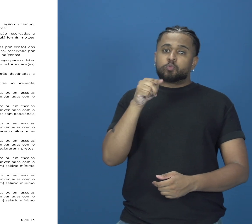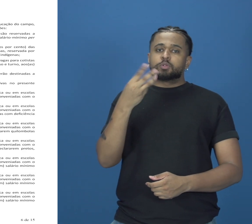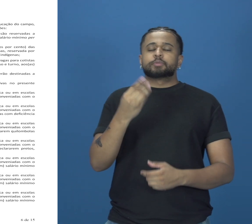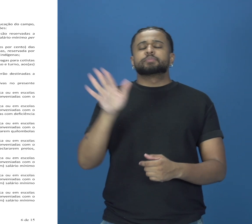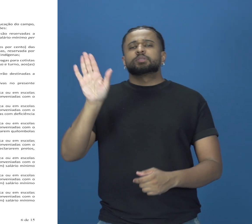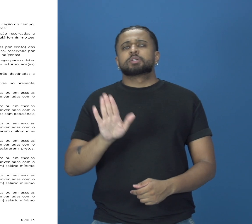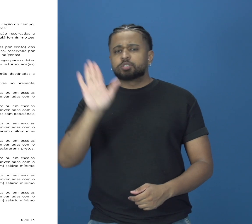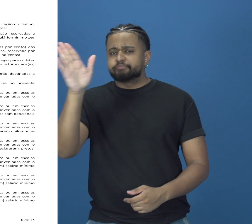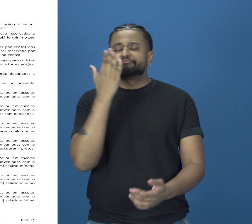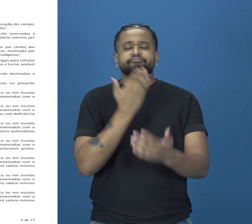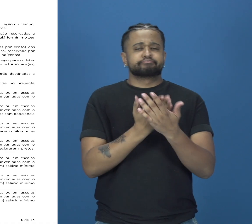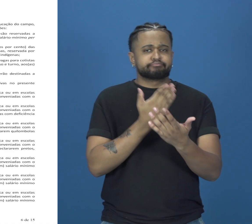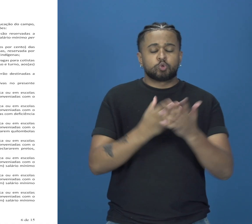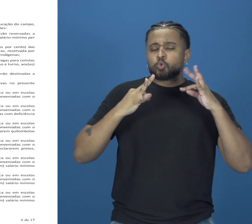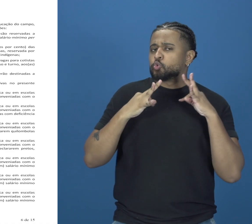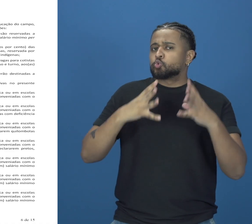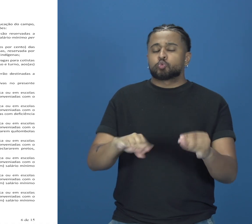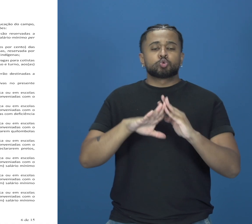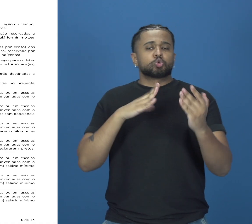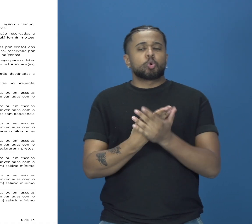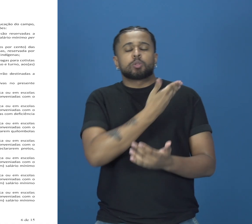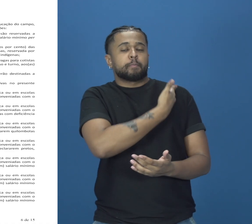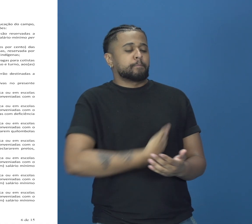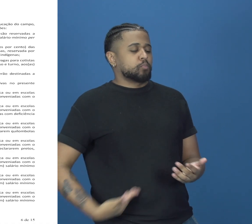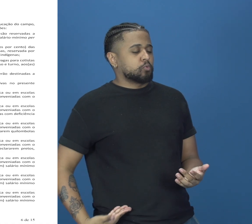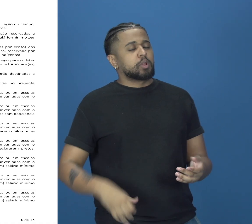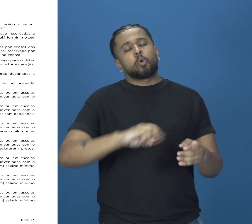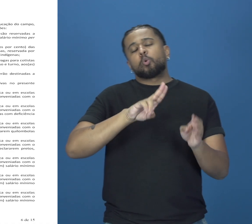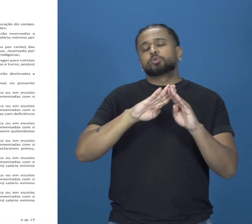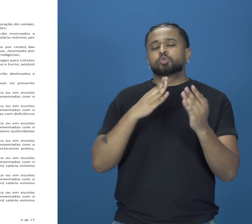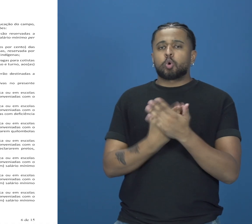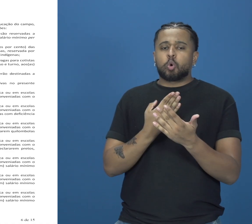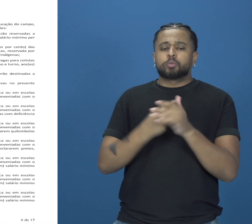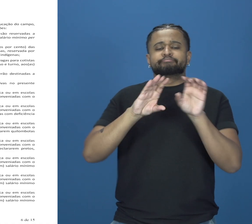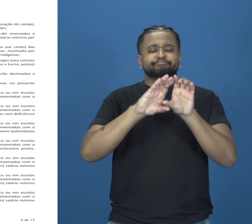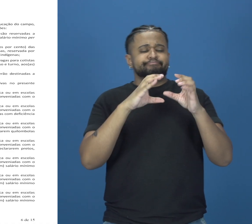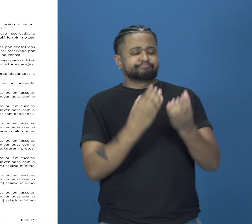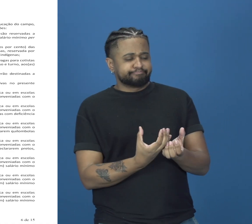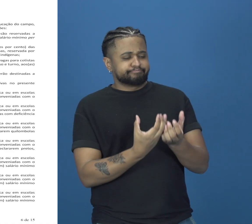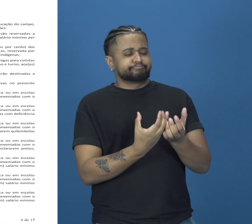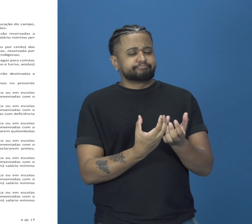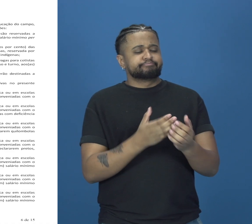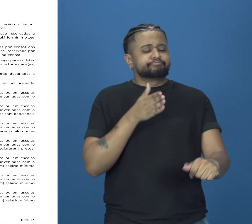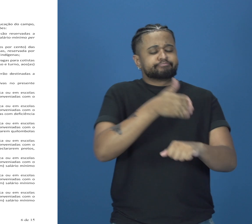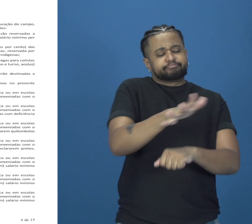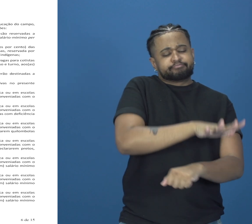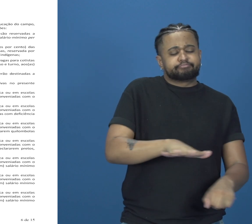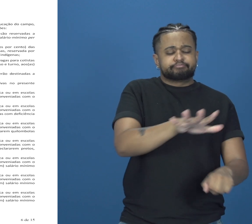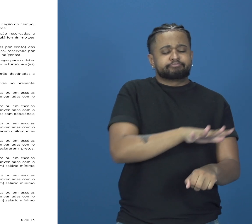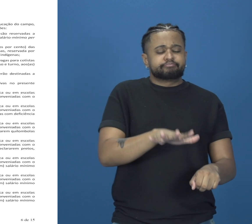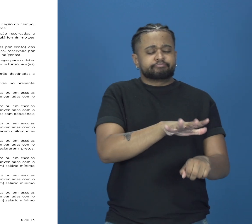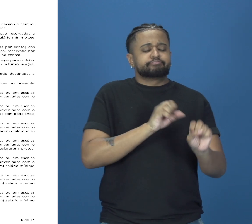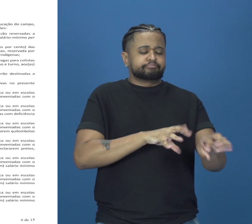6.2.3. Candidatos que estudaram integralmente em escola pública ou em escolas comunitárias que atuam no âmbito